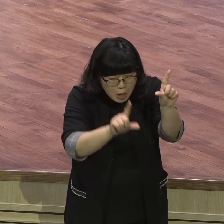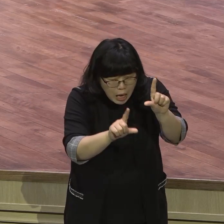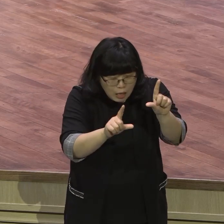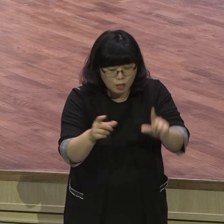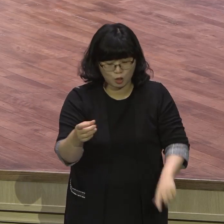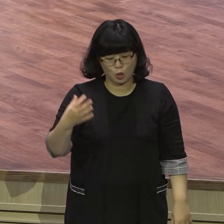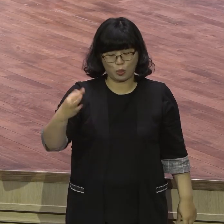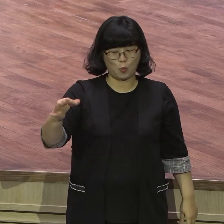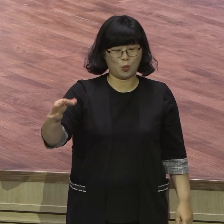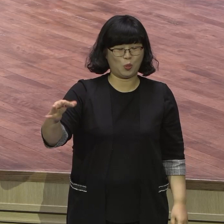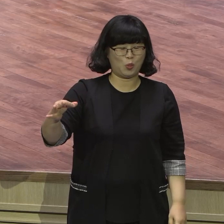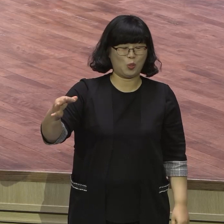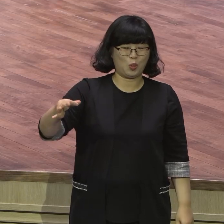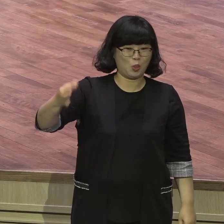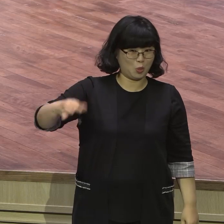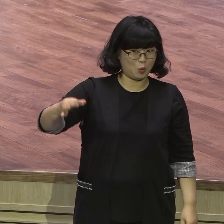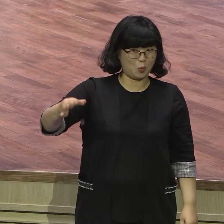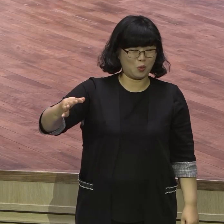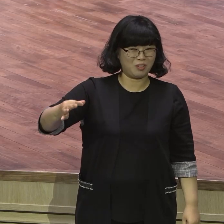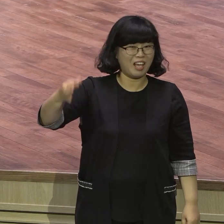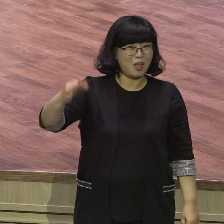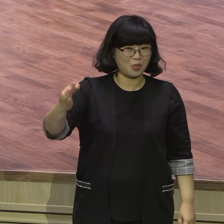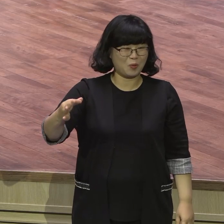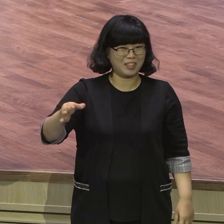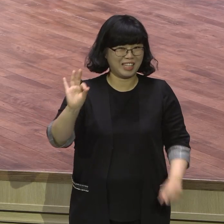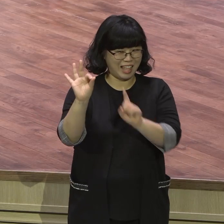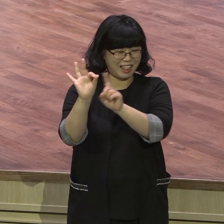돈과 같은 소리잖아요. 돈 돈